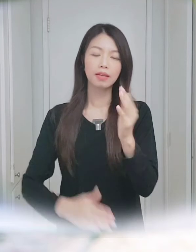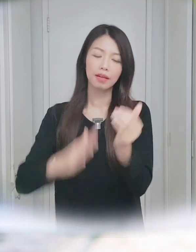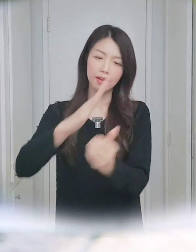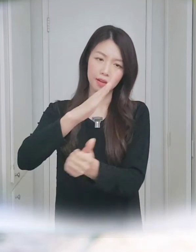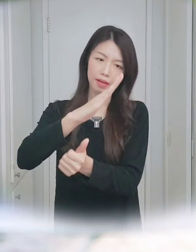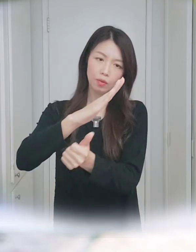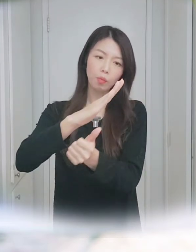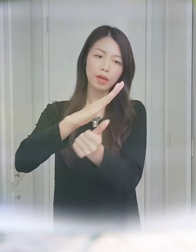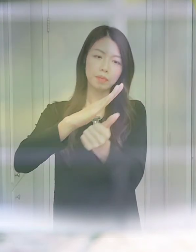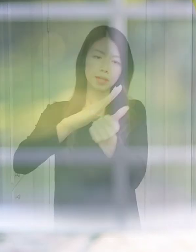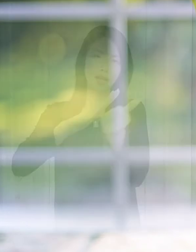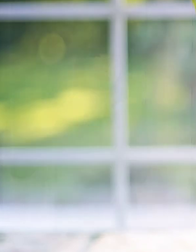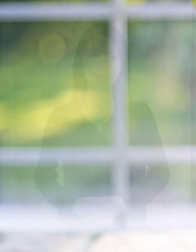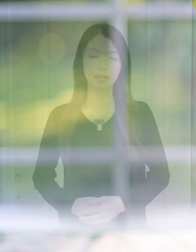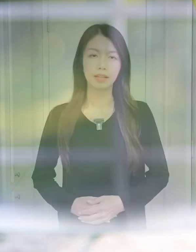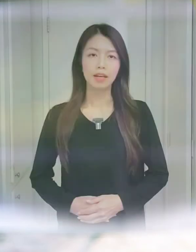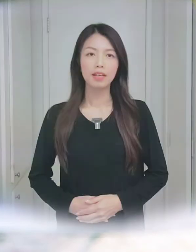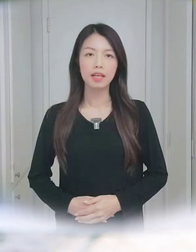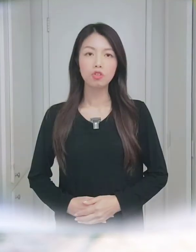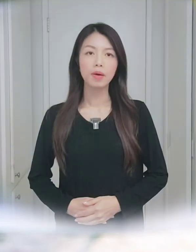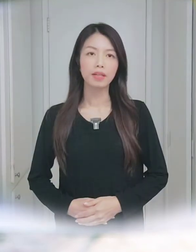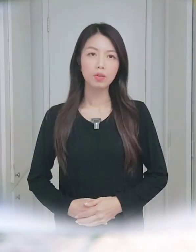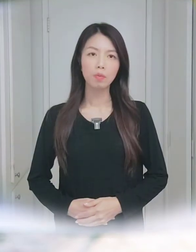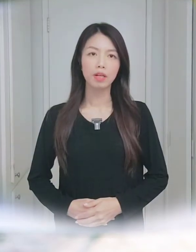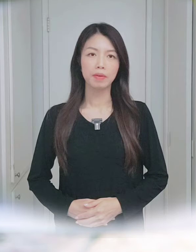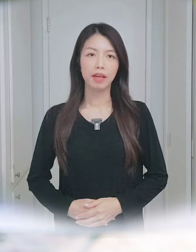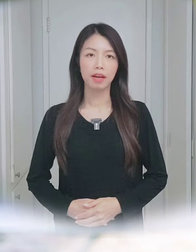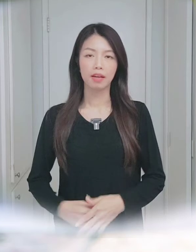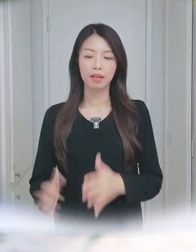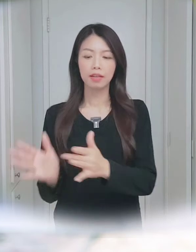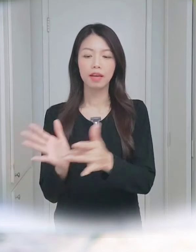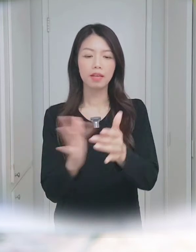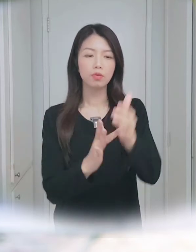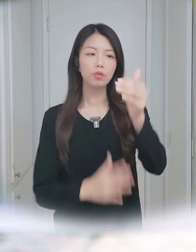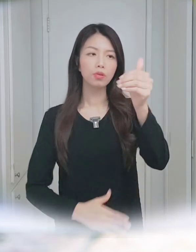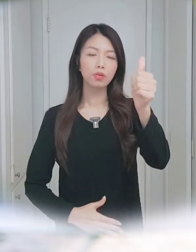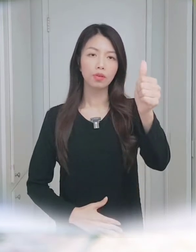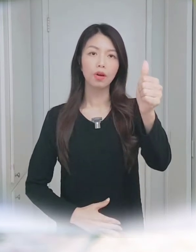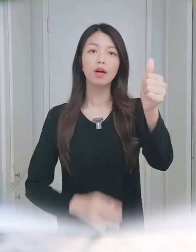복음만이 소망입니다. 예수만이 소망입니다.